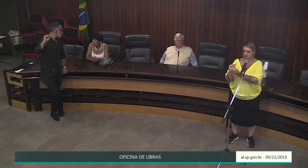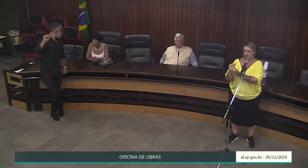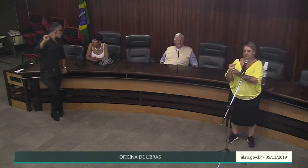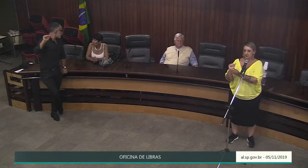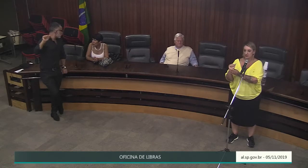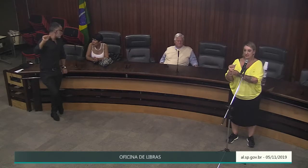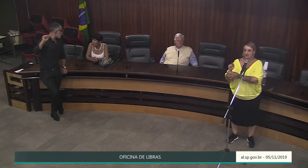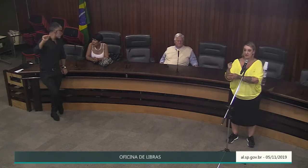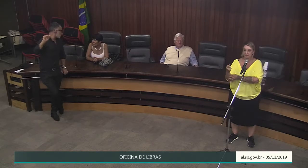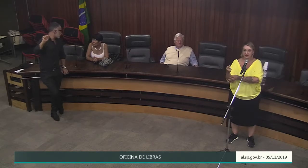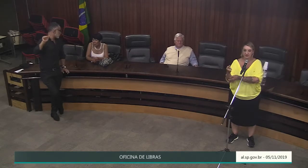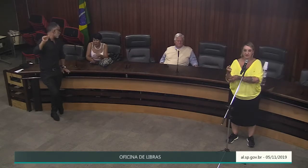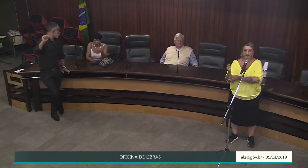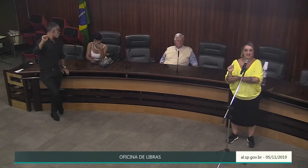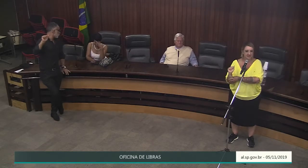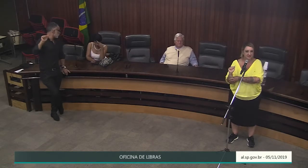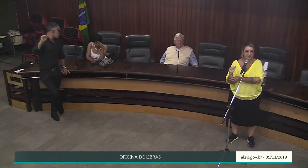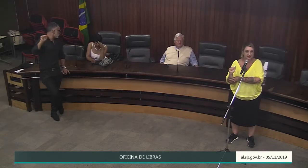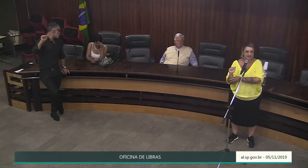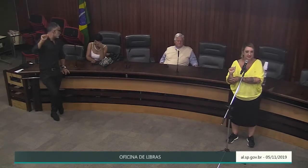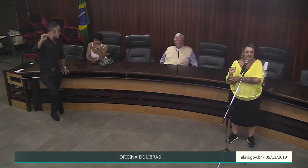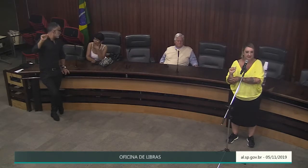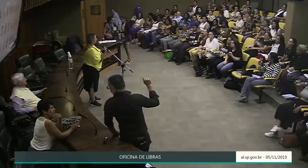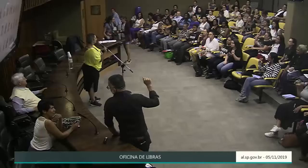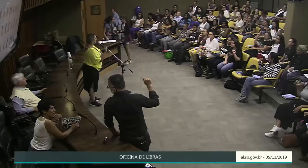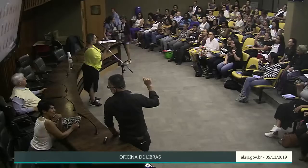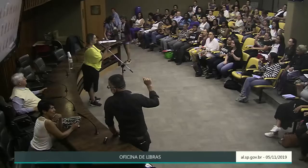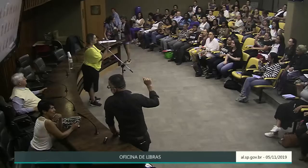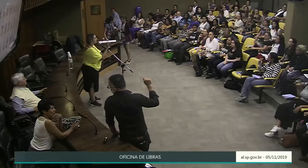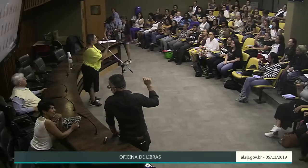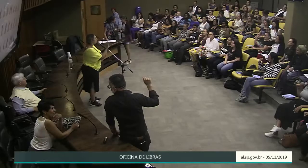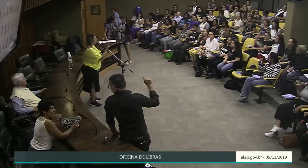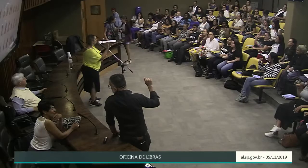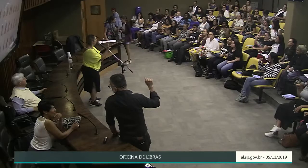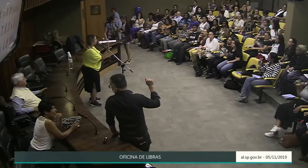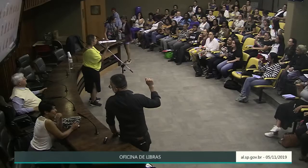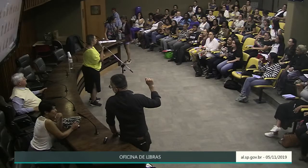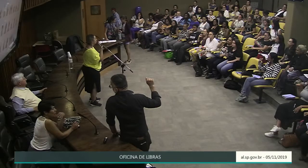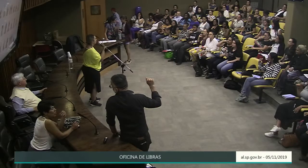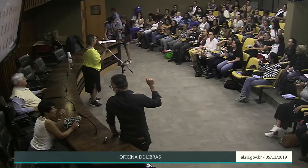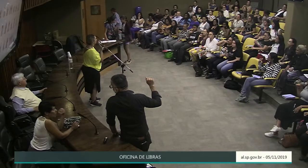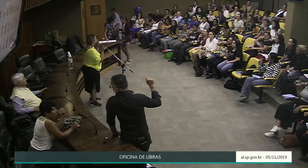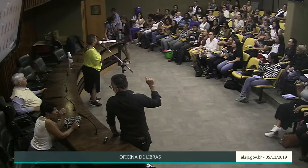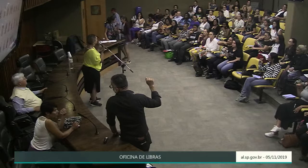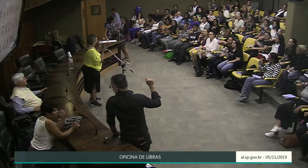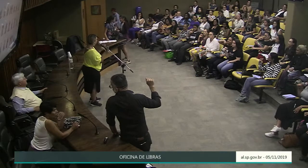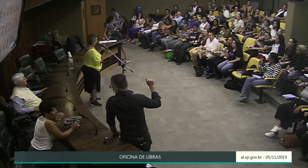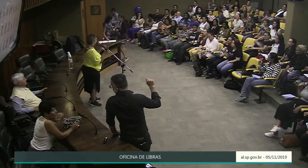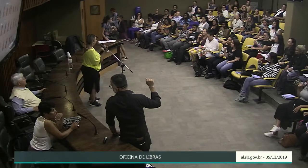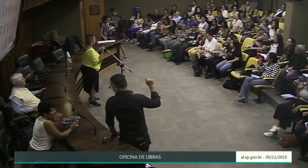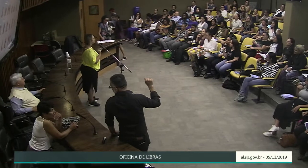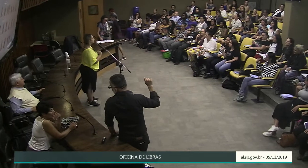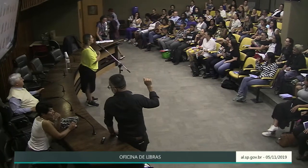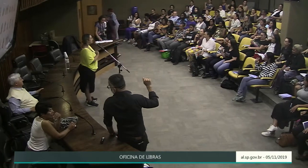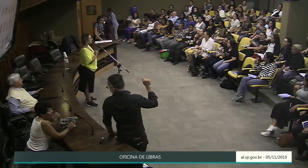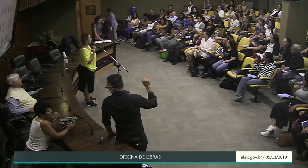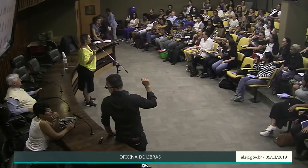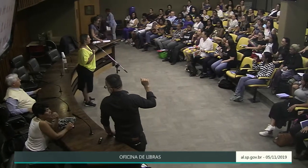fazendo com a direita, mas se eu virar para vocês, é a esquerda. Né? Não copie o que vocês sentirem melhor, tá?